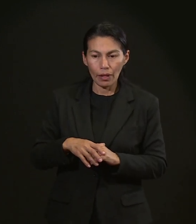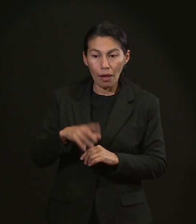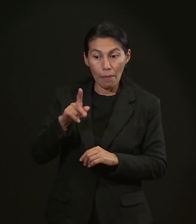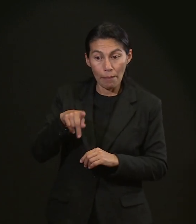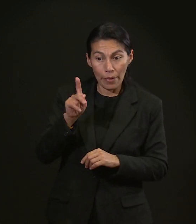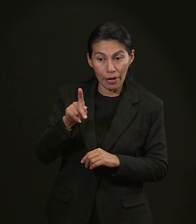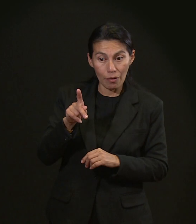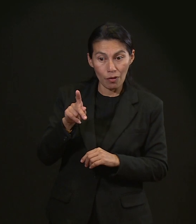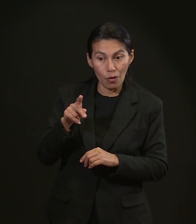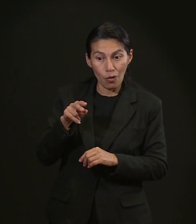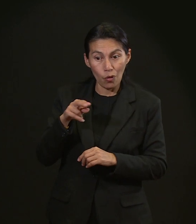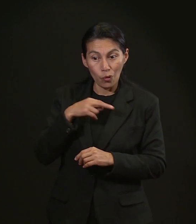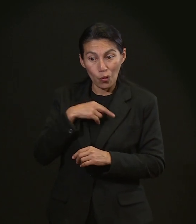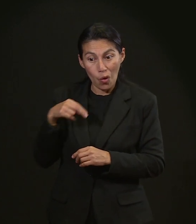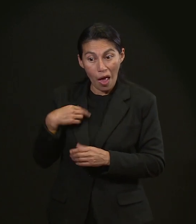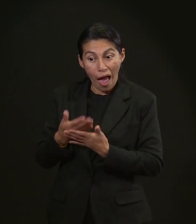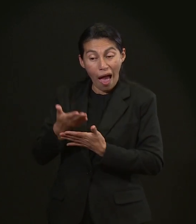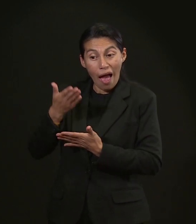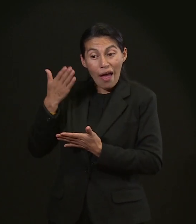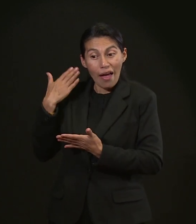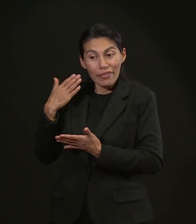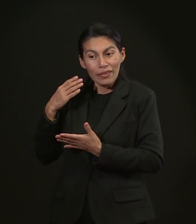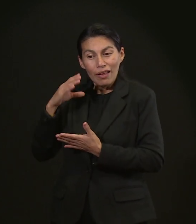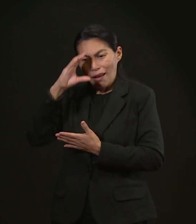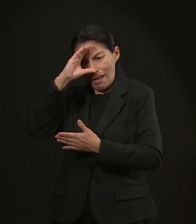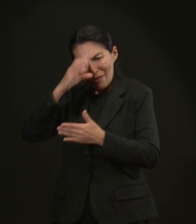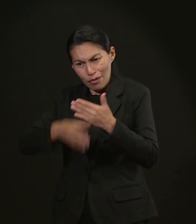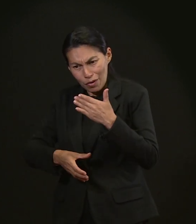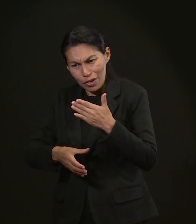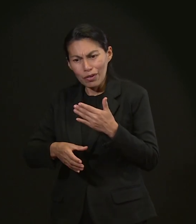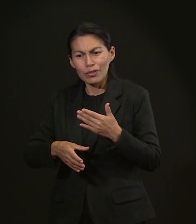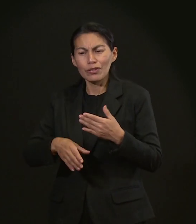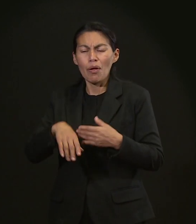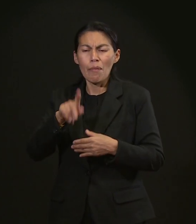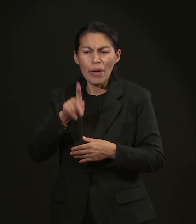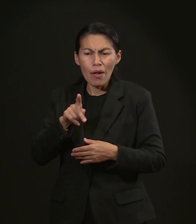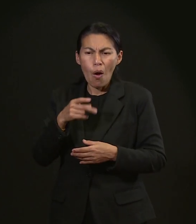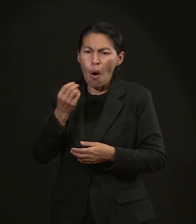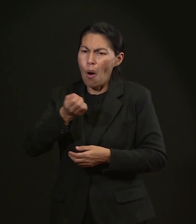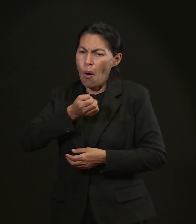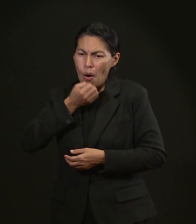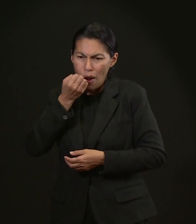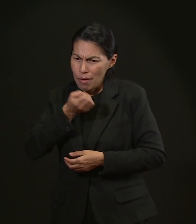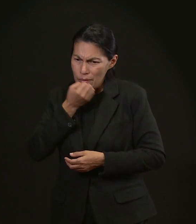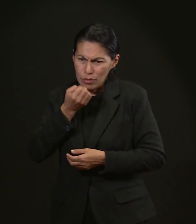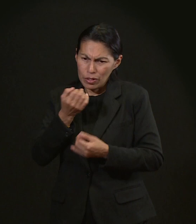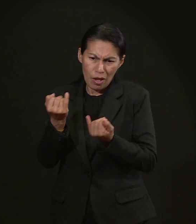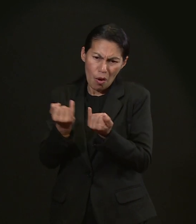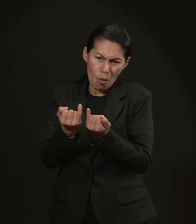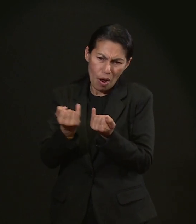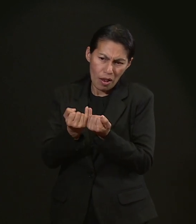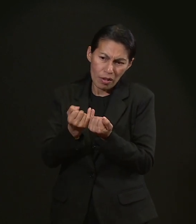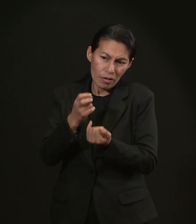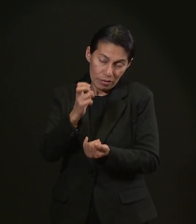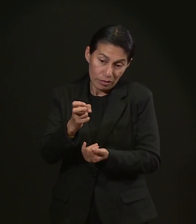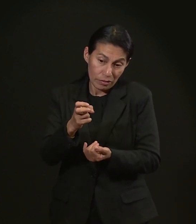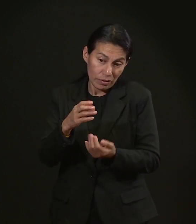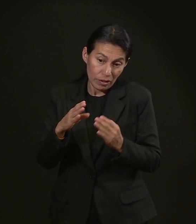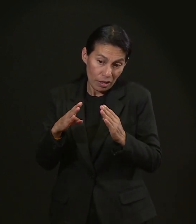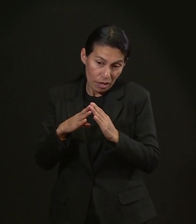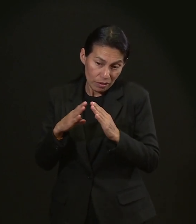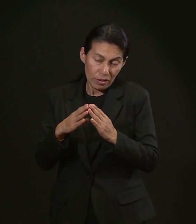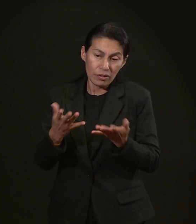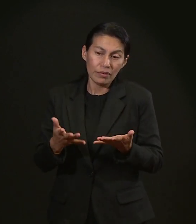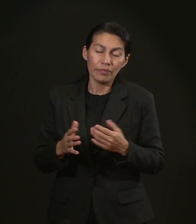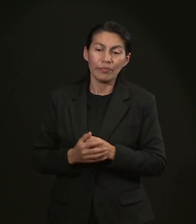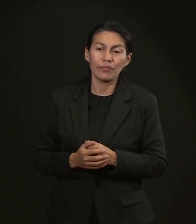de raíces católicas pero pues en la casa se borraba de la manera que sea ahora en esos